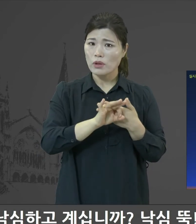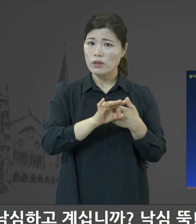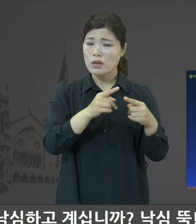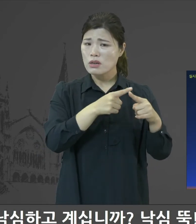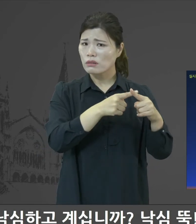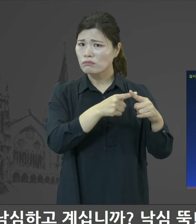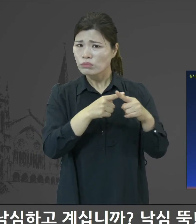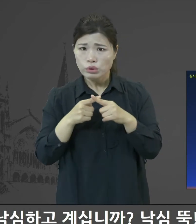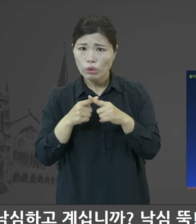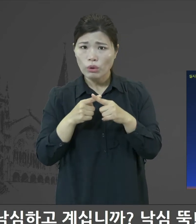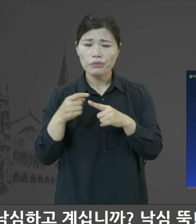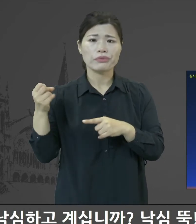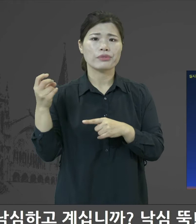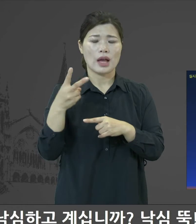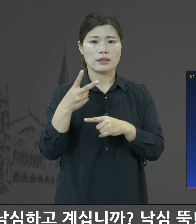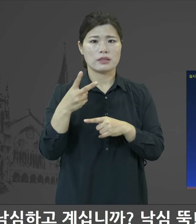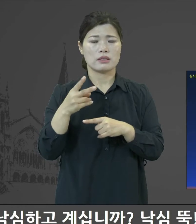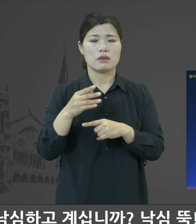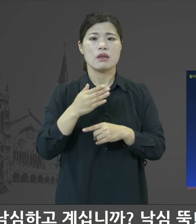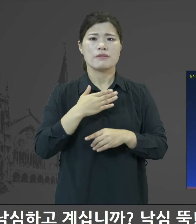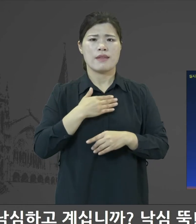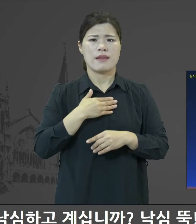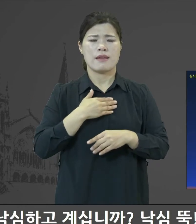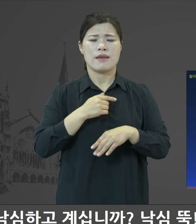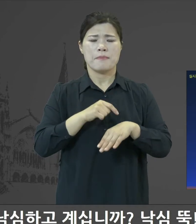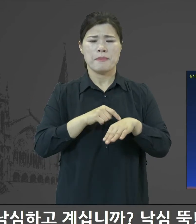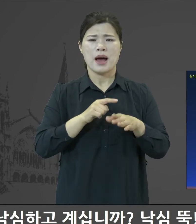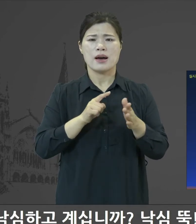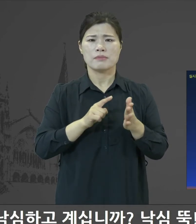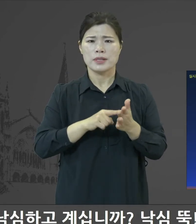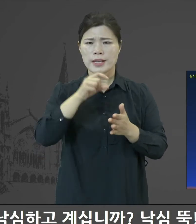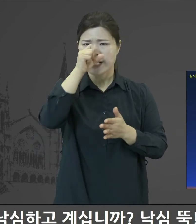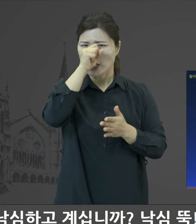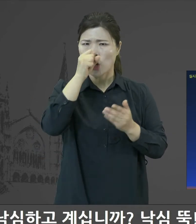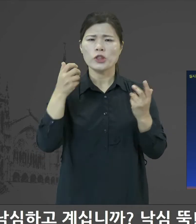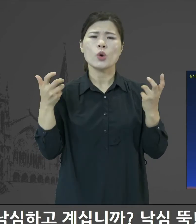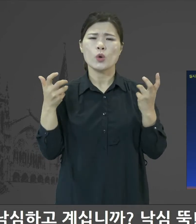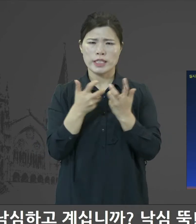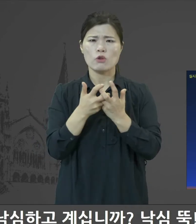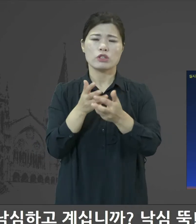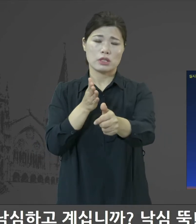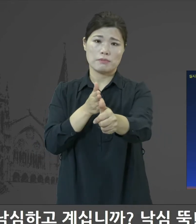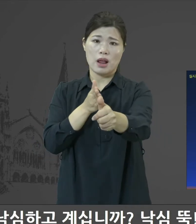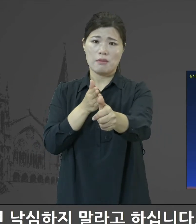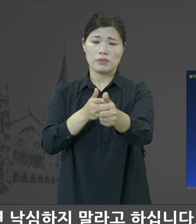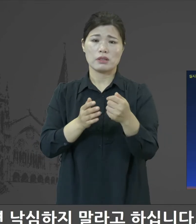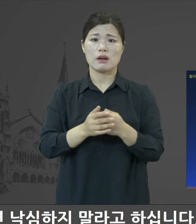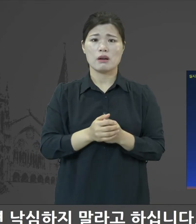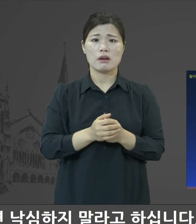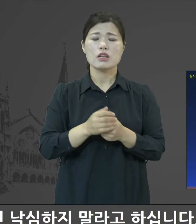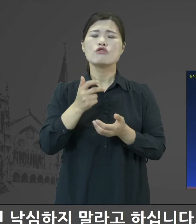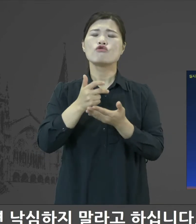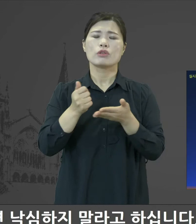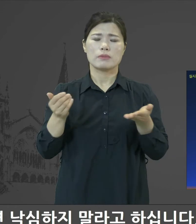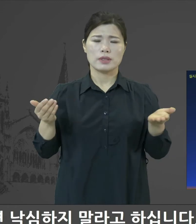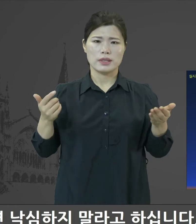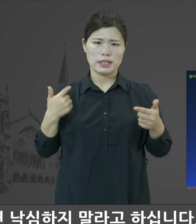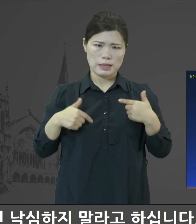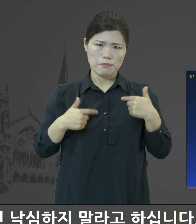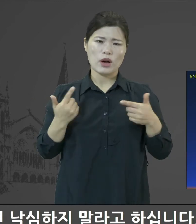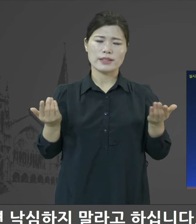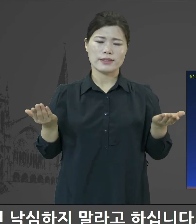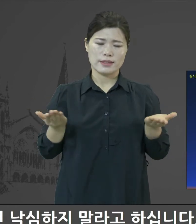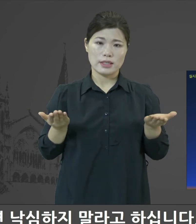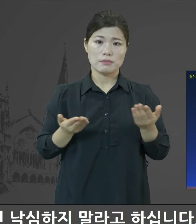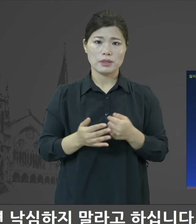다시 우리의 마음을 선한 마음으로 채우시기를 바랍니다. 이것은 주님이 기뻐하시는 것이죠. 자,